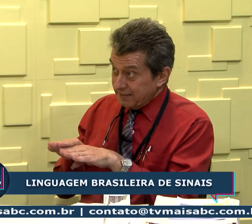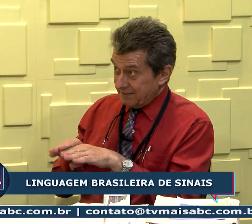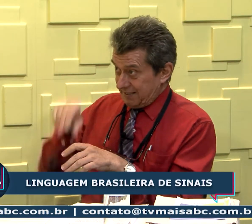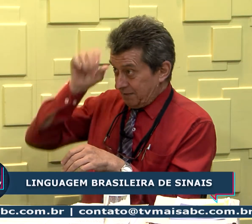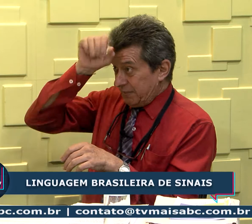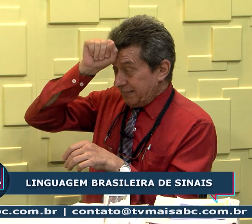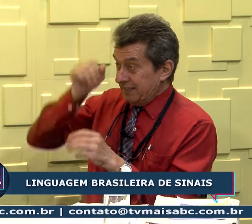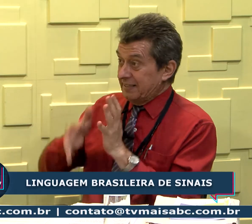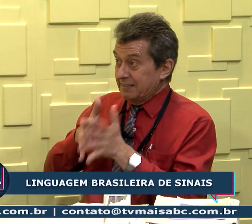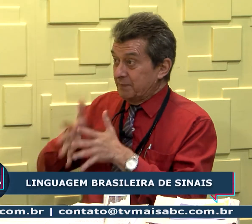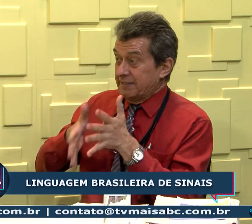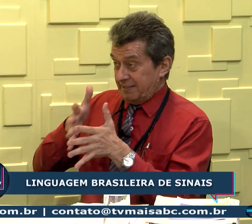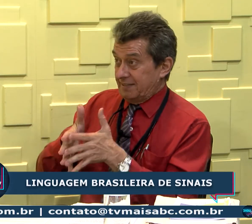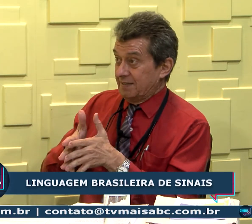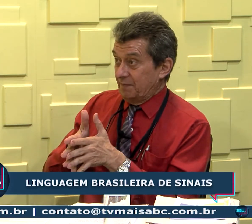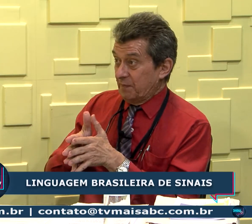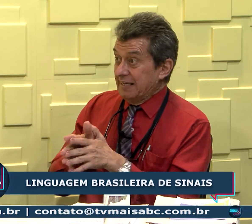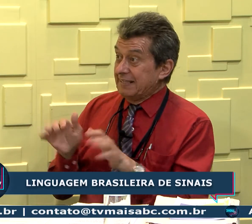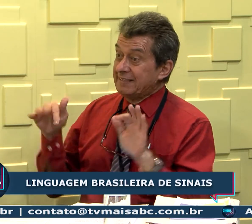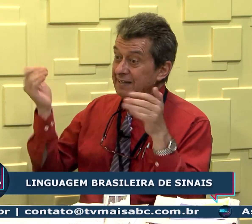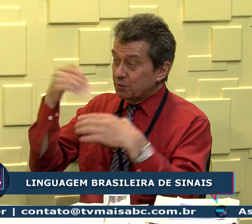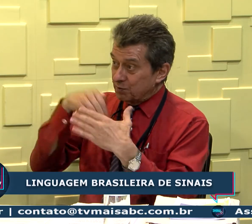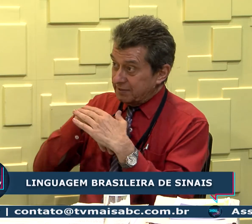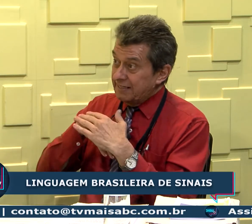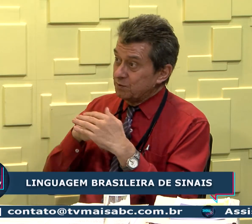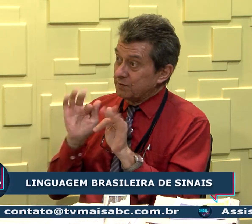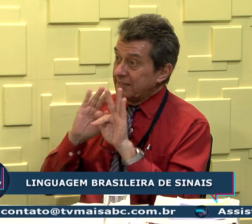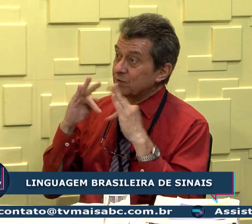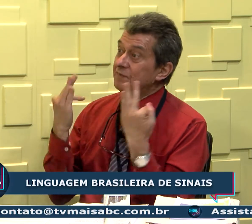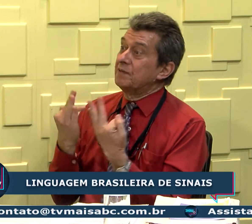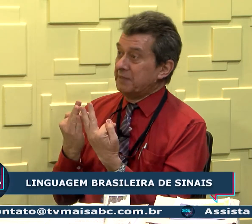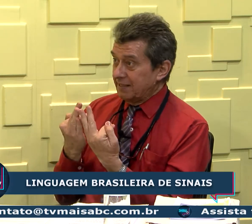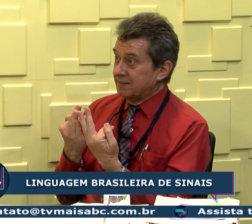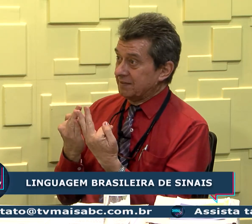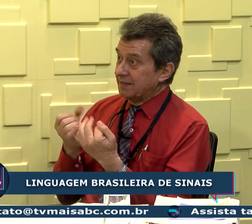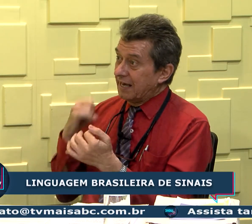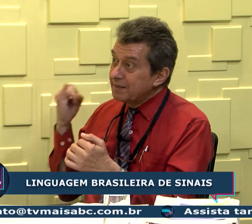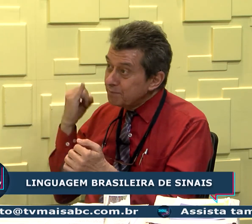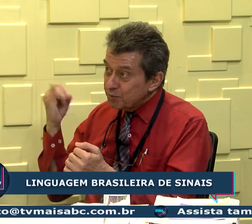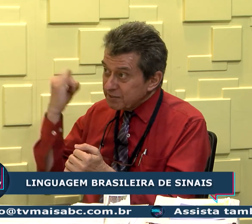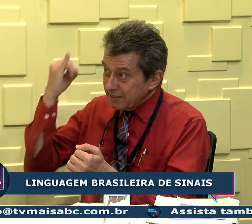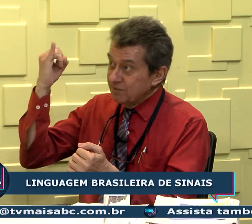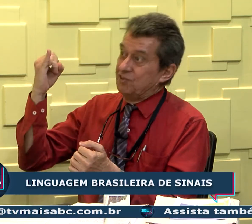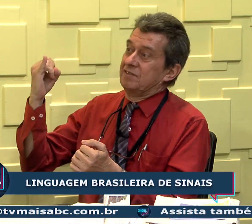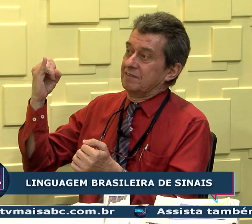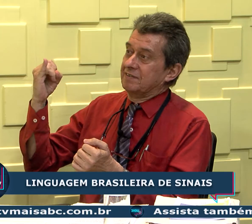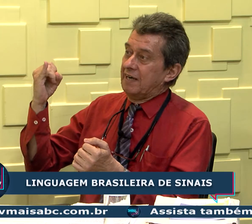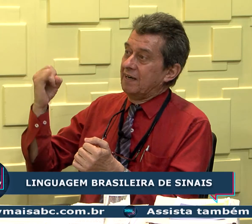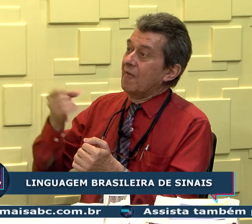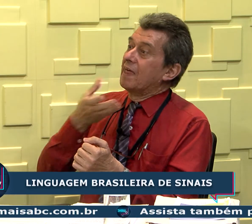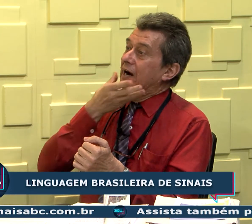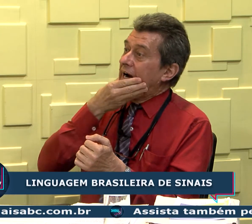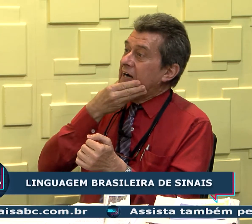aprenderá libras dentro dentro dentro da família é importante há muito a